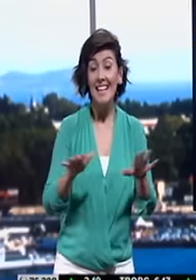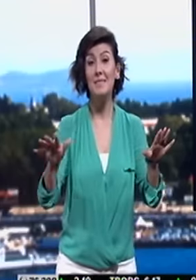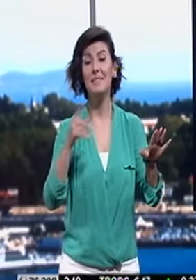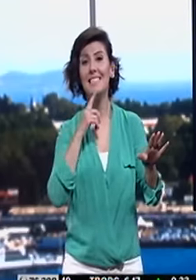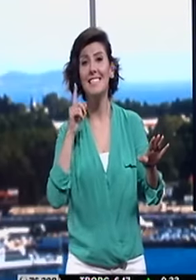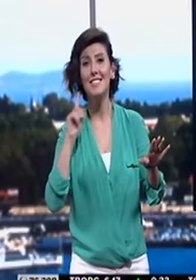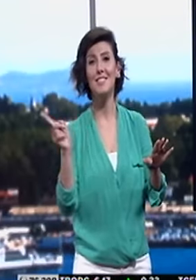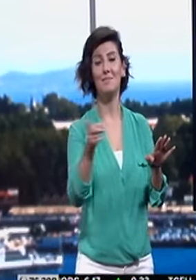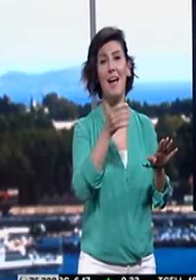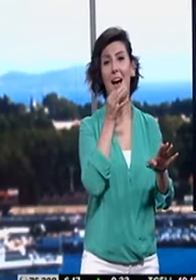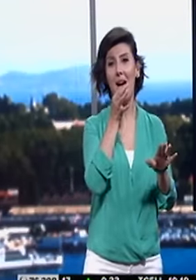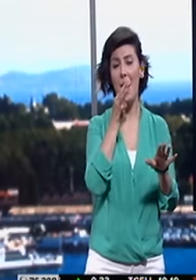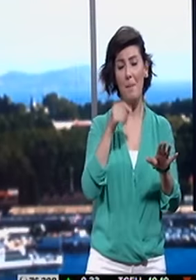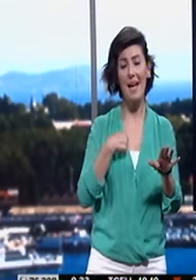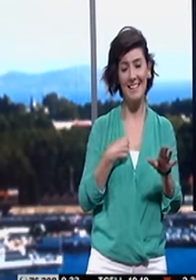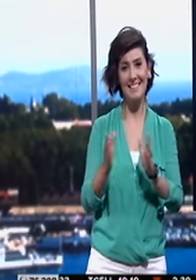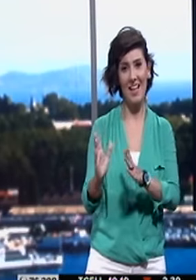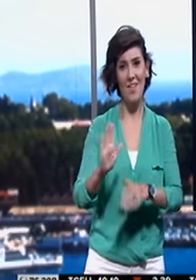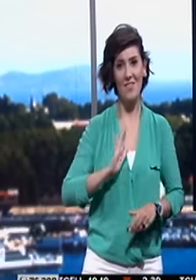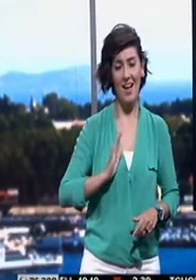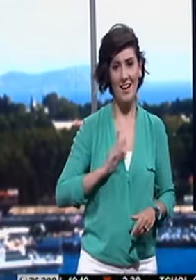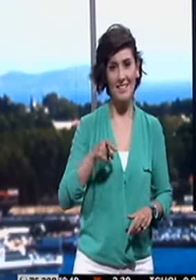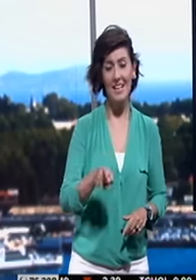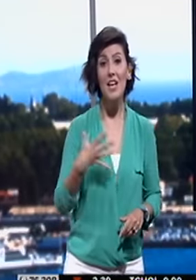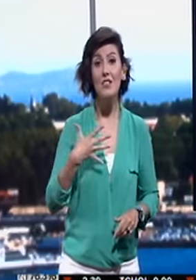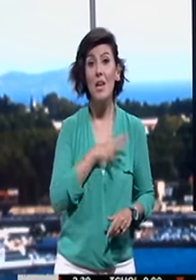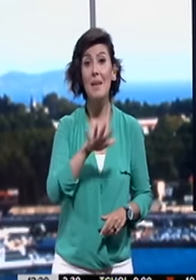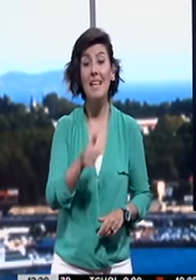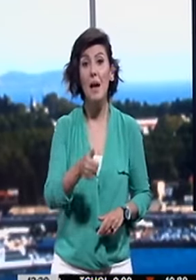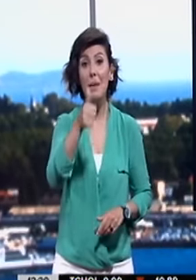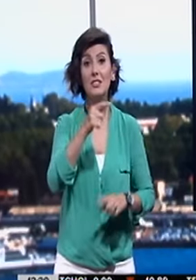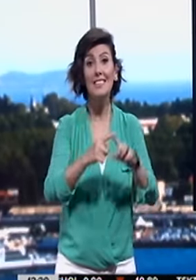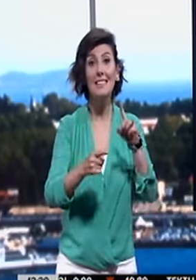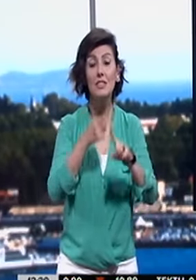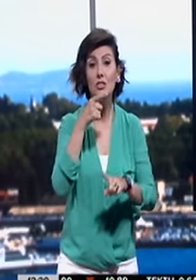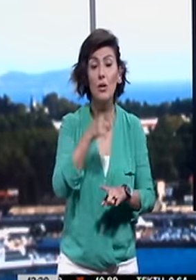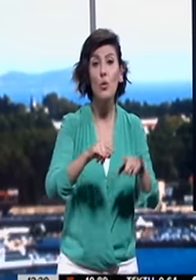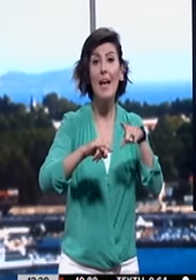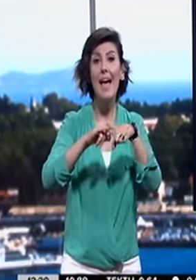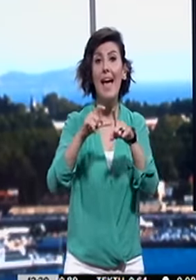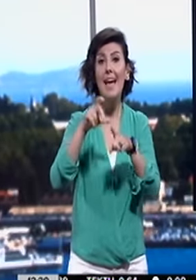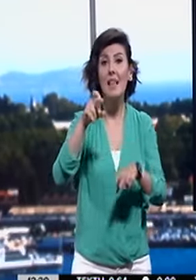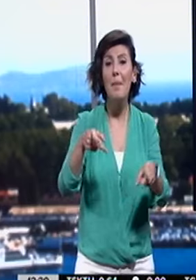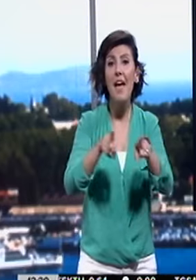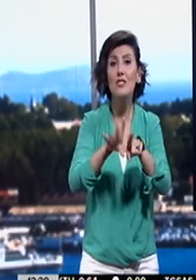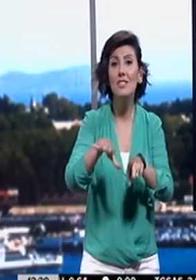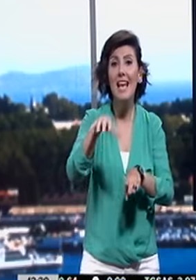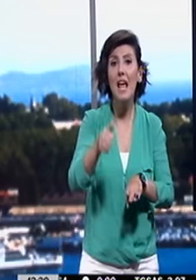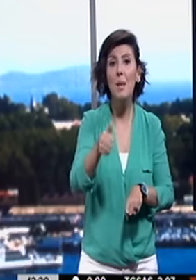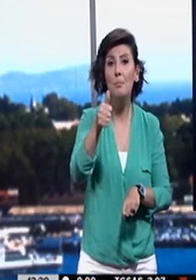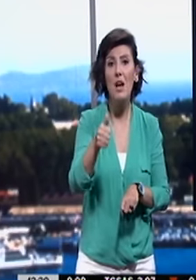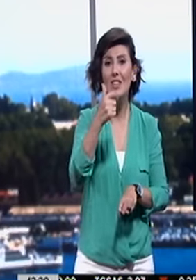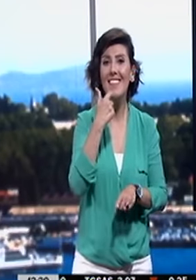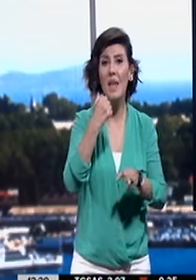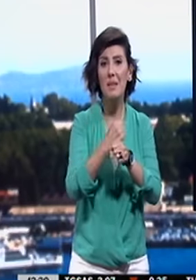yayınımız İşitme Engelliler Haber Bülteni ile devam ediyor. CHP Genel Başkanı Kemal Kılıçdaroğlu, HDP Eş Genel